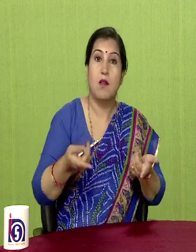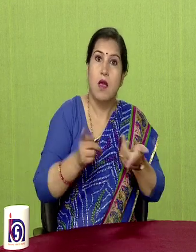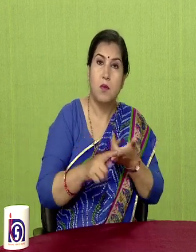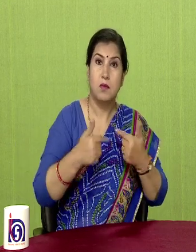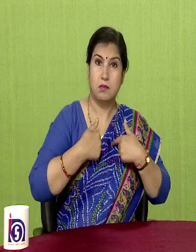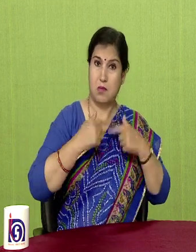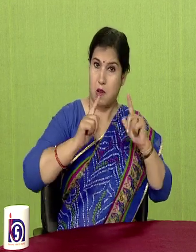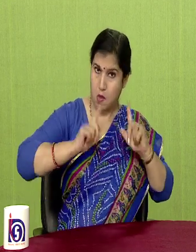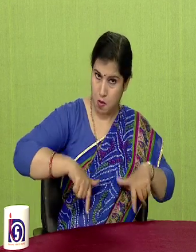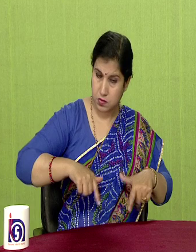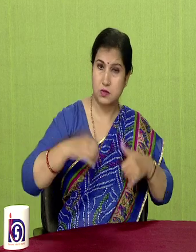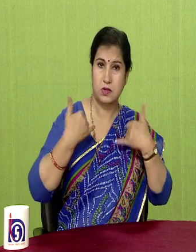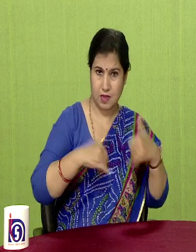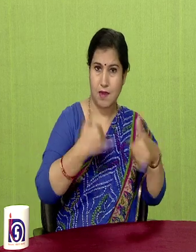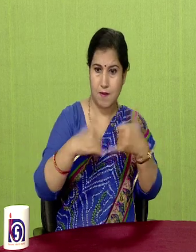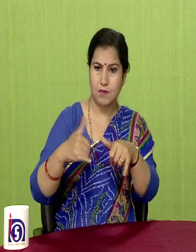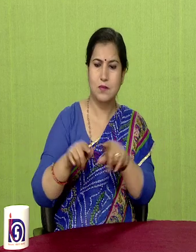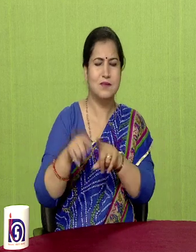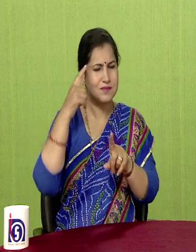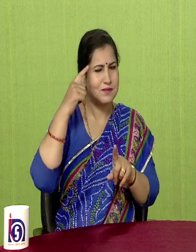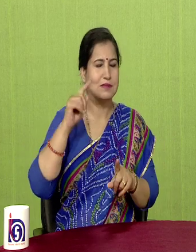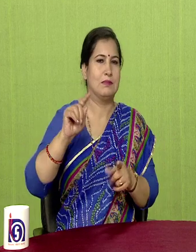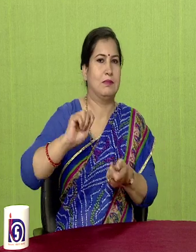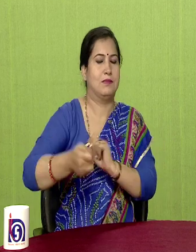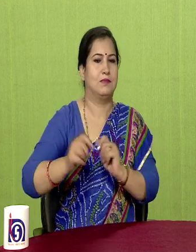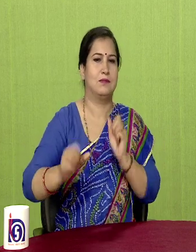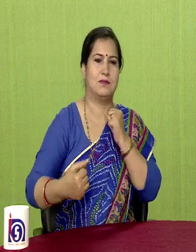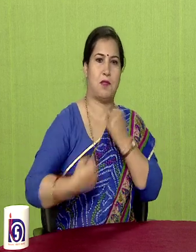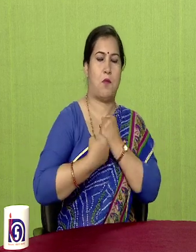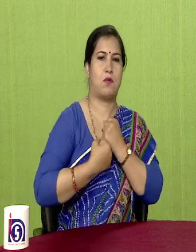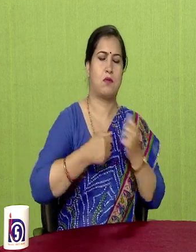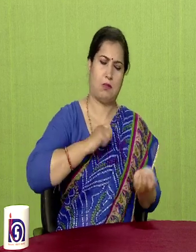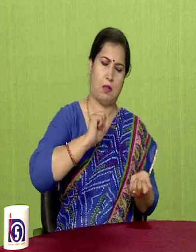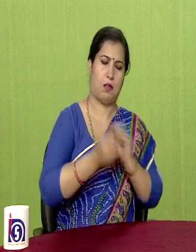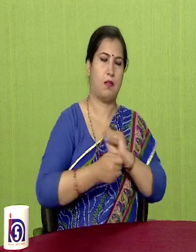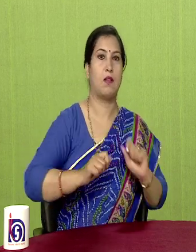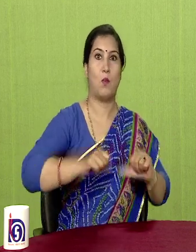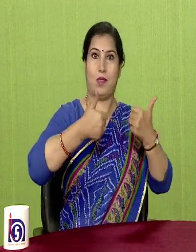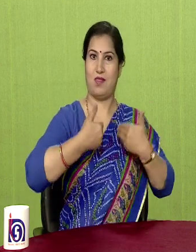हार जाता तो भी वे मुझे जिता ही देते थे।